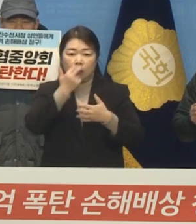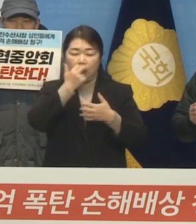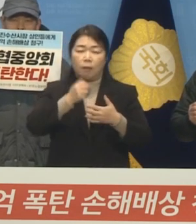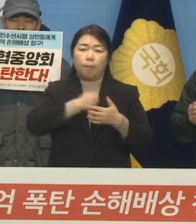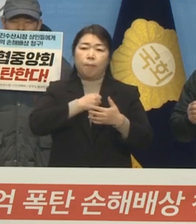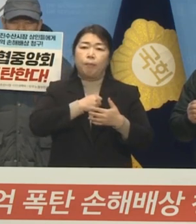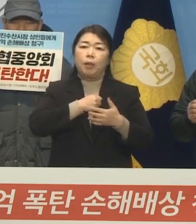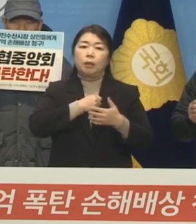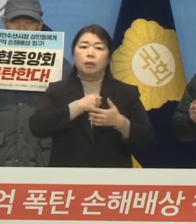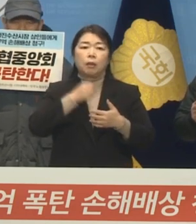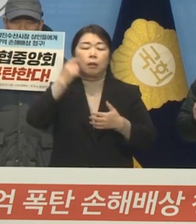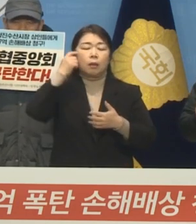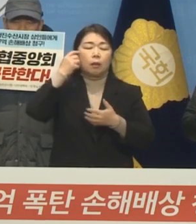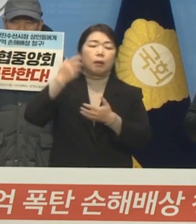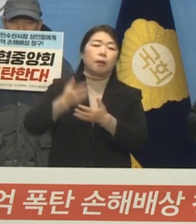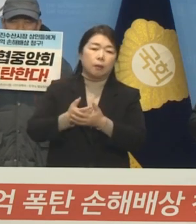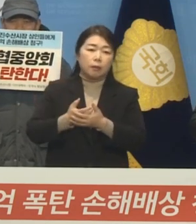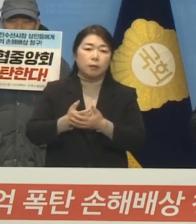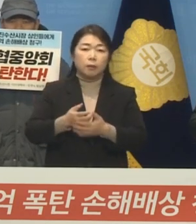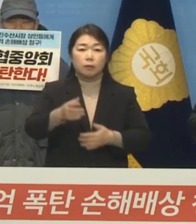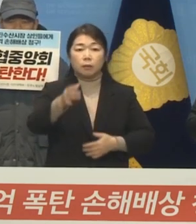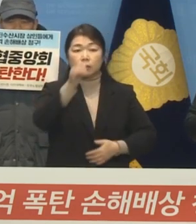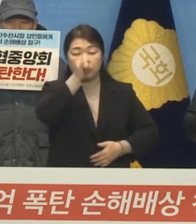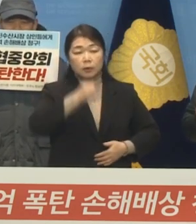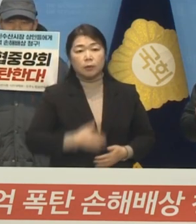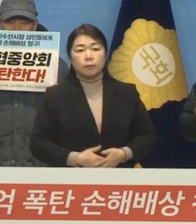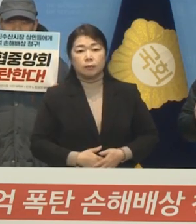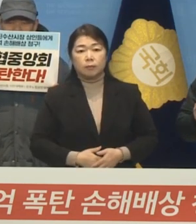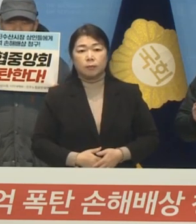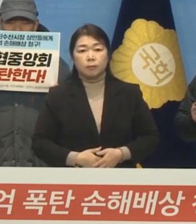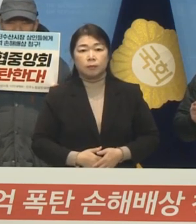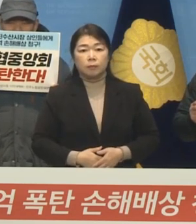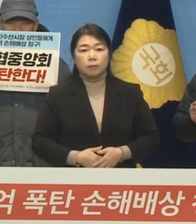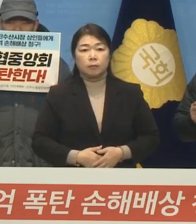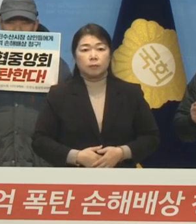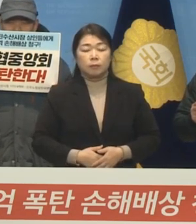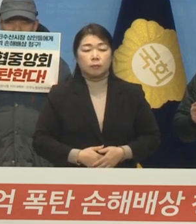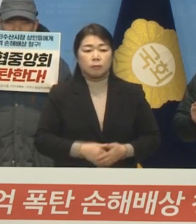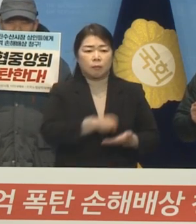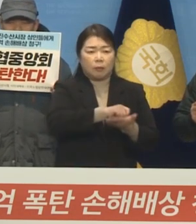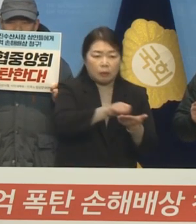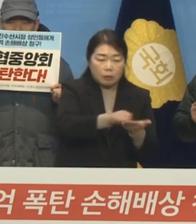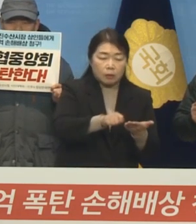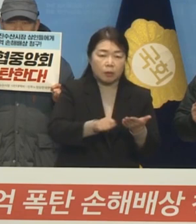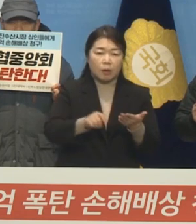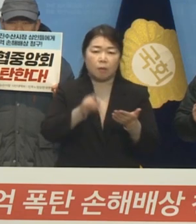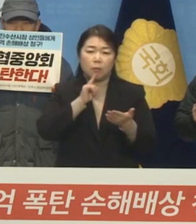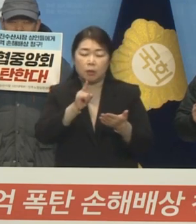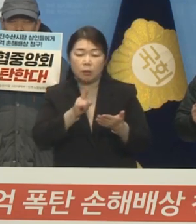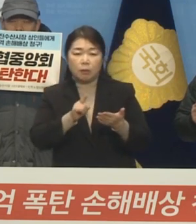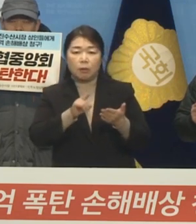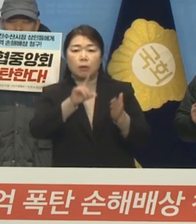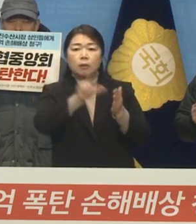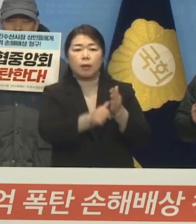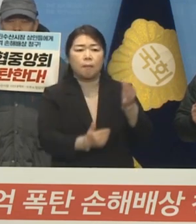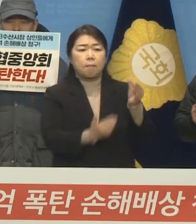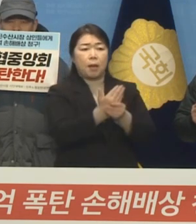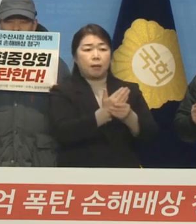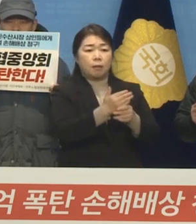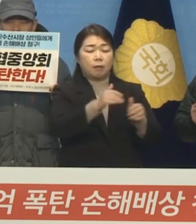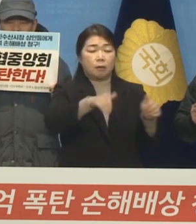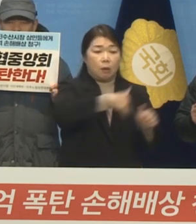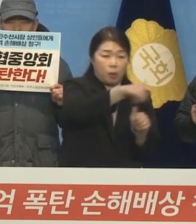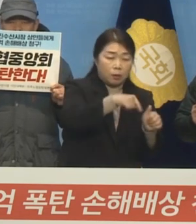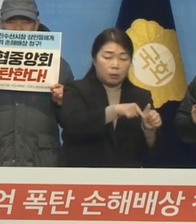막히는 트라우마에 시달리고 있습니다. 글로도 말로도 그 당시 상황을, 그